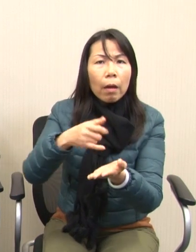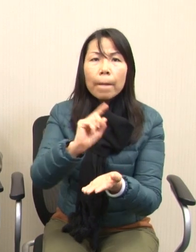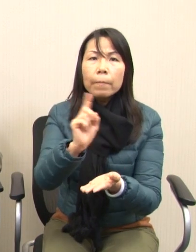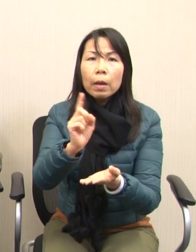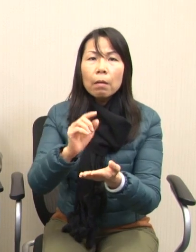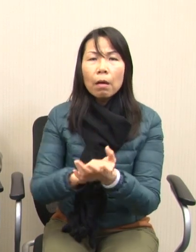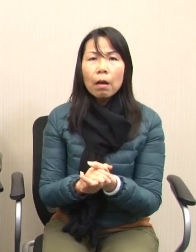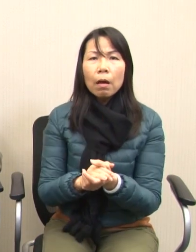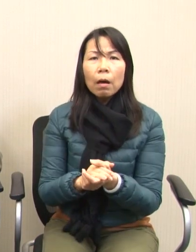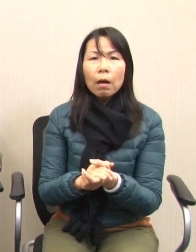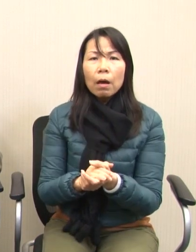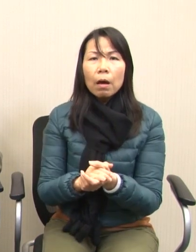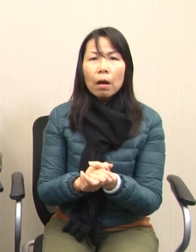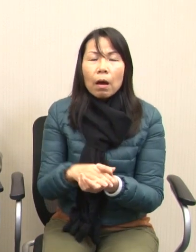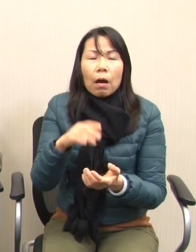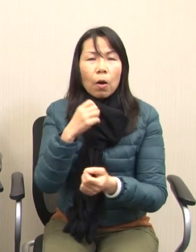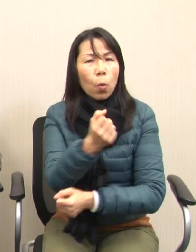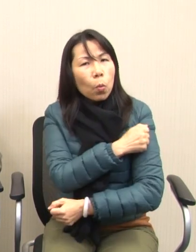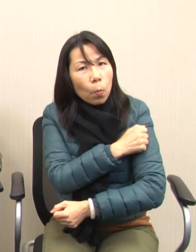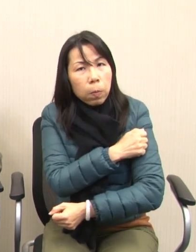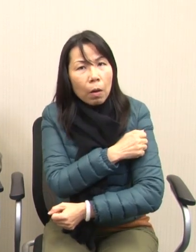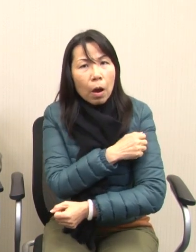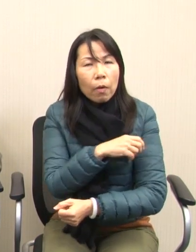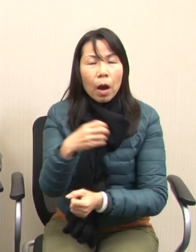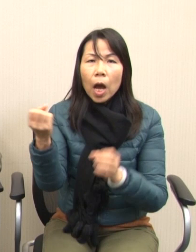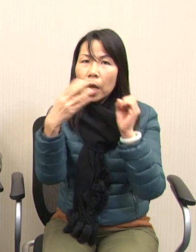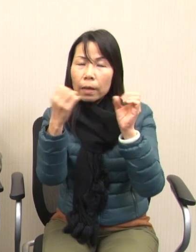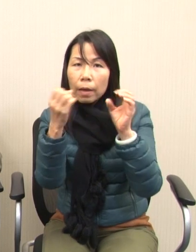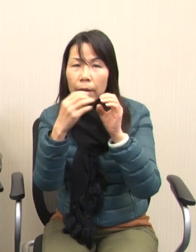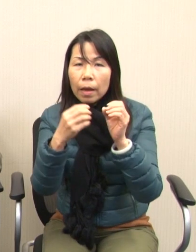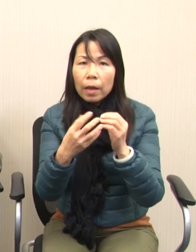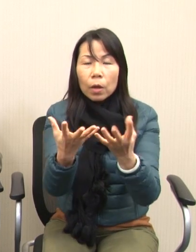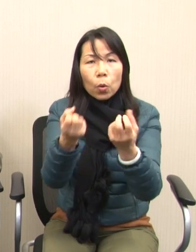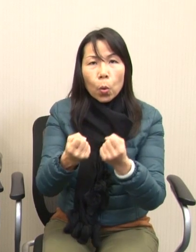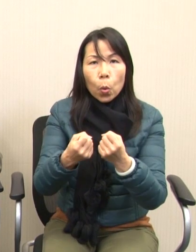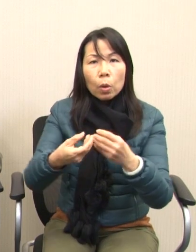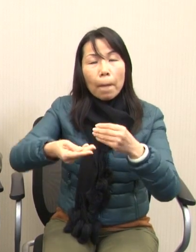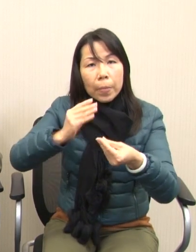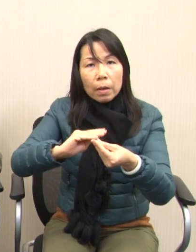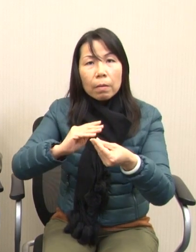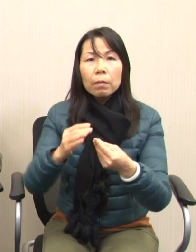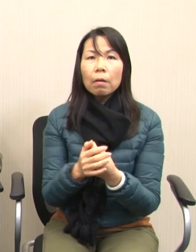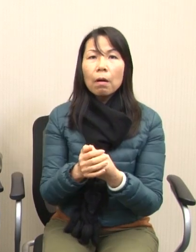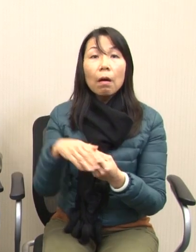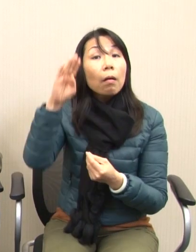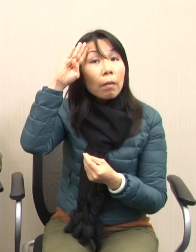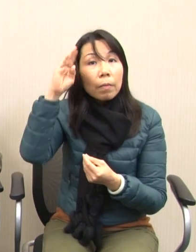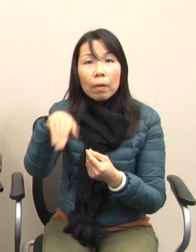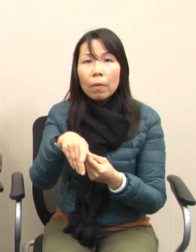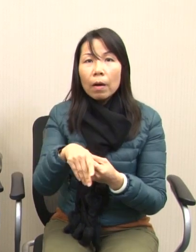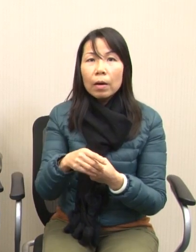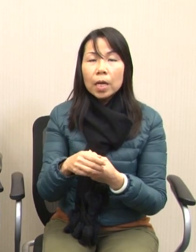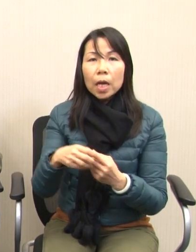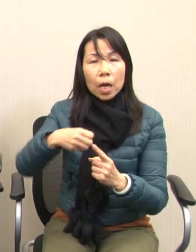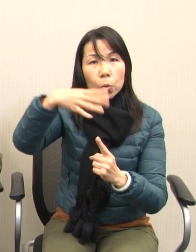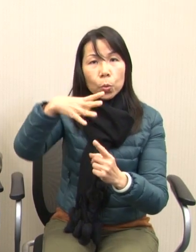2016年，真係我哇，大佬啊，我又要傾呢樣傾嗰樣先攞到呢票。唔好意思啊，哥，而家冇雨傘